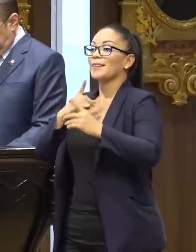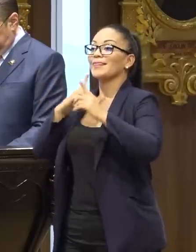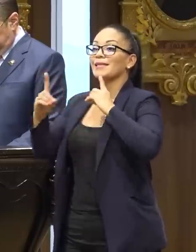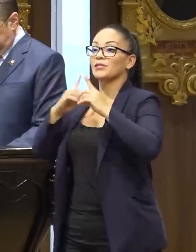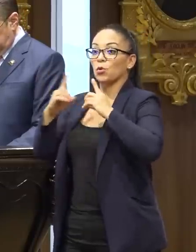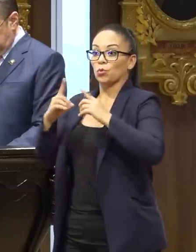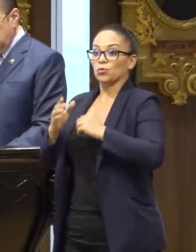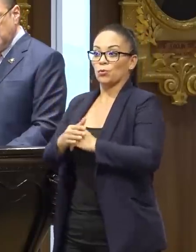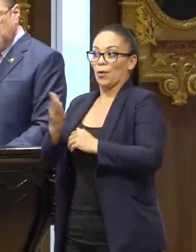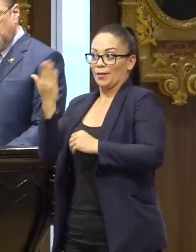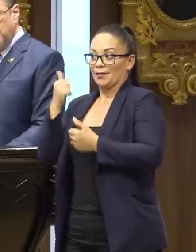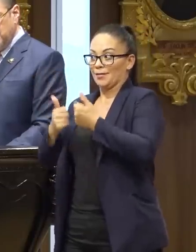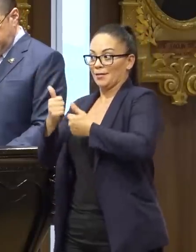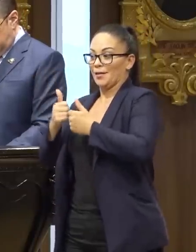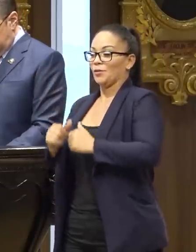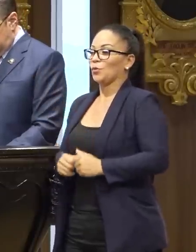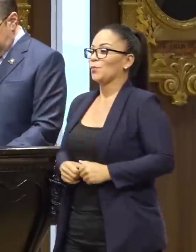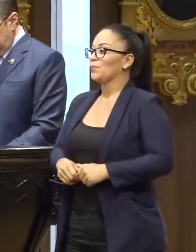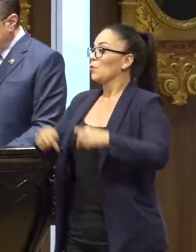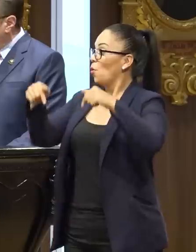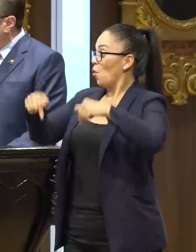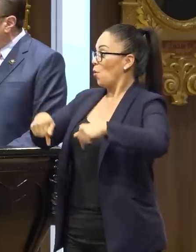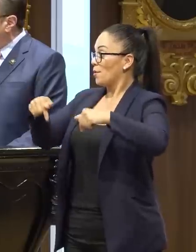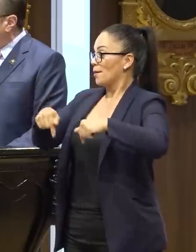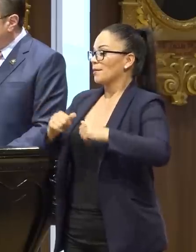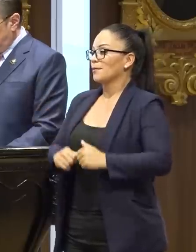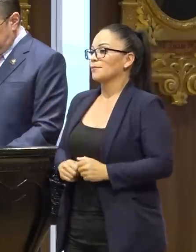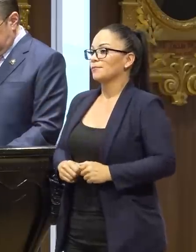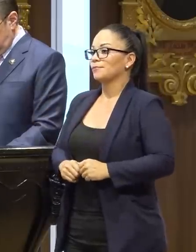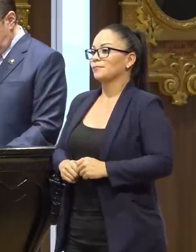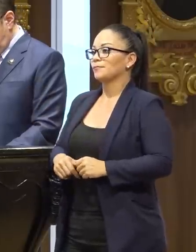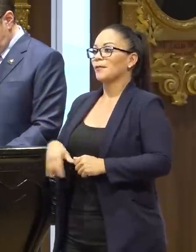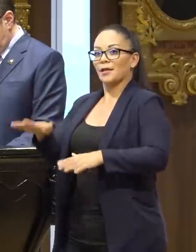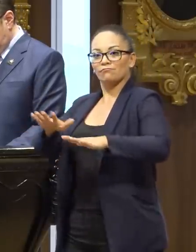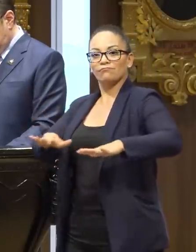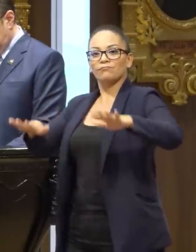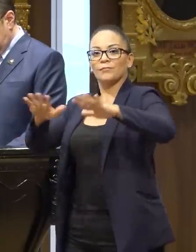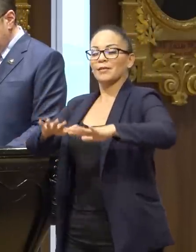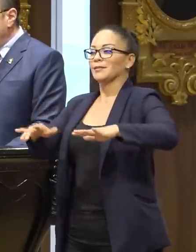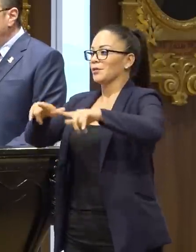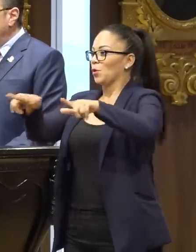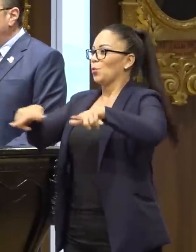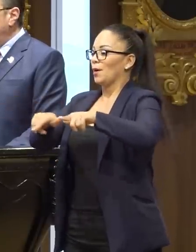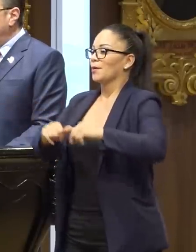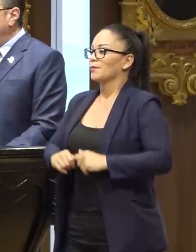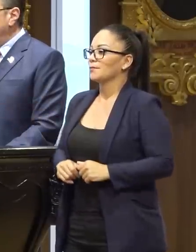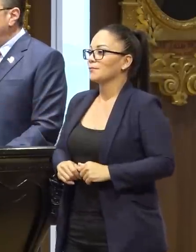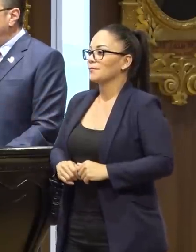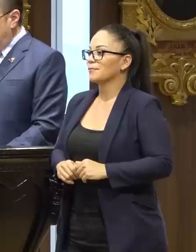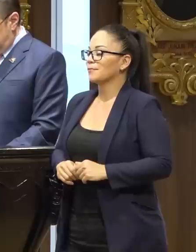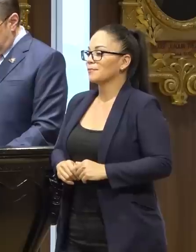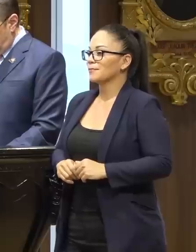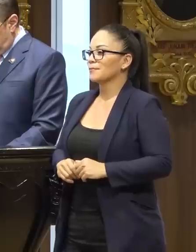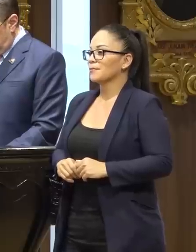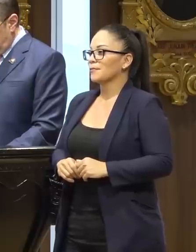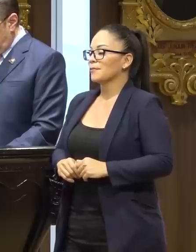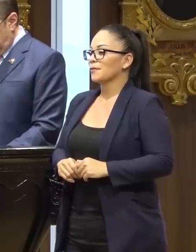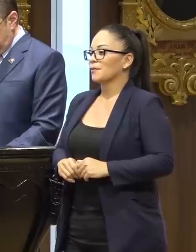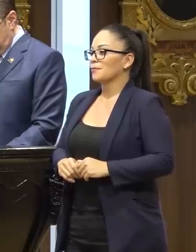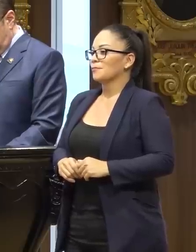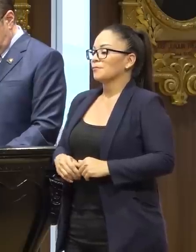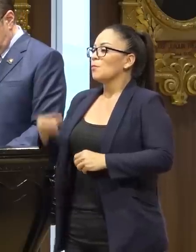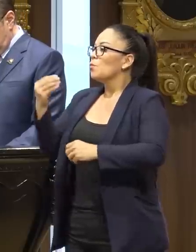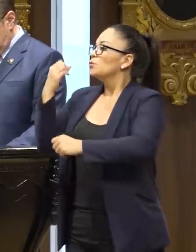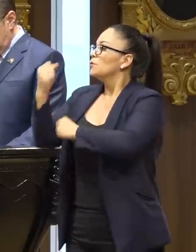discurso. Hoy, aquí, en este recinto, que durante